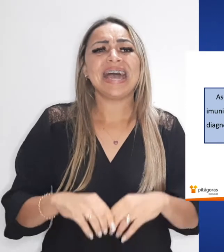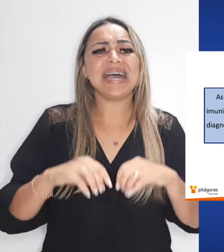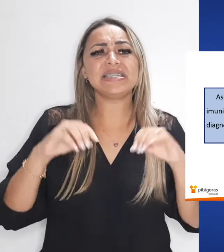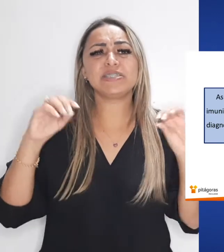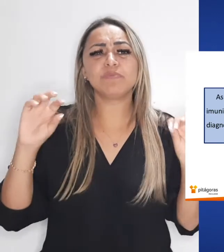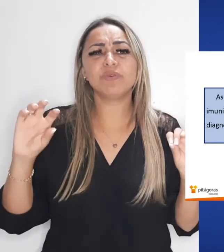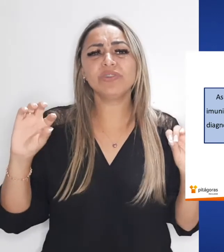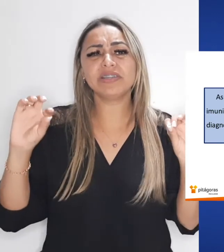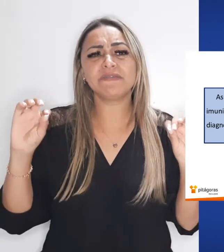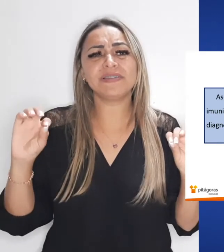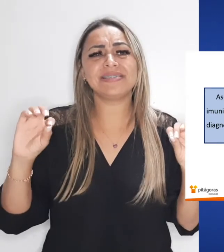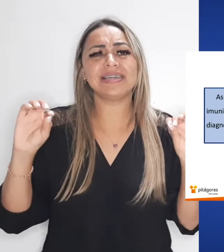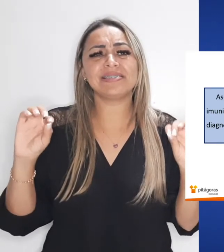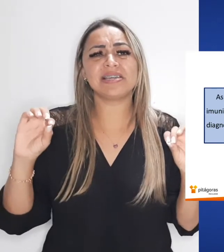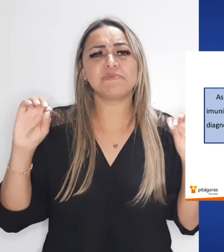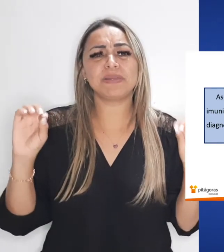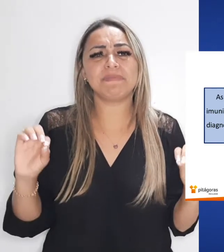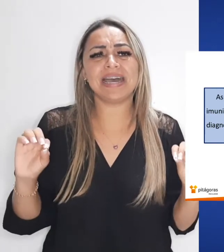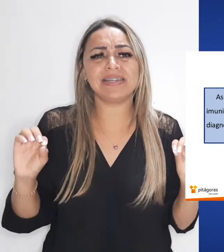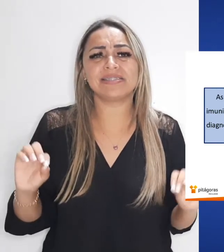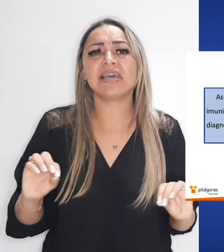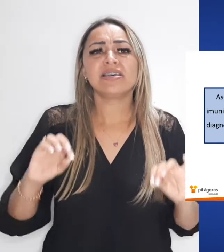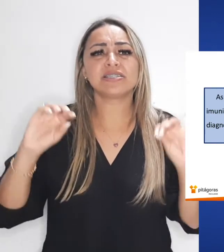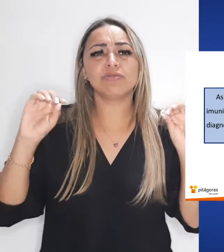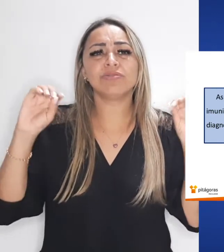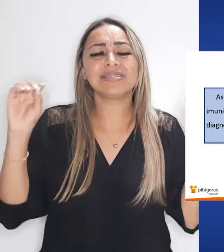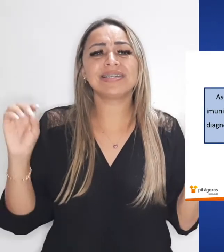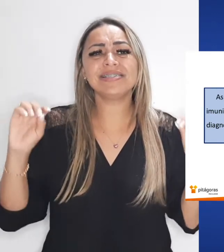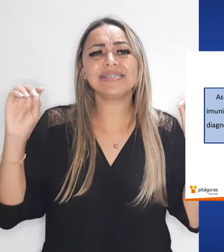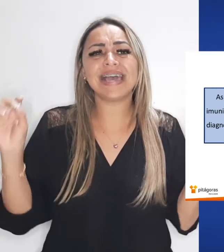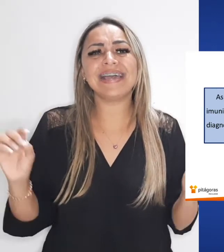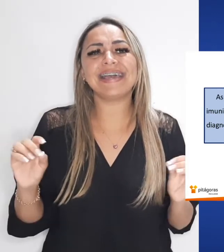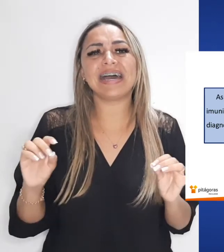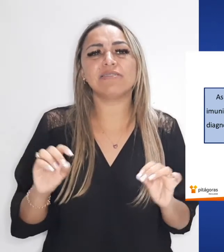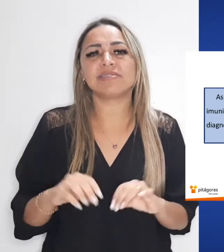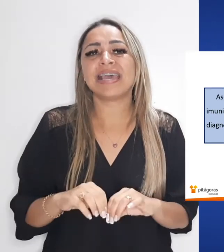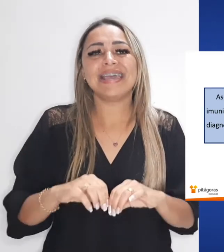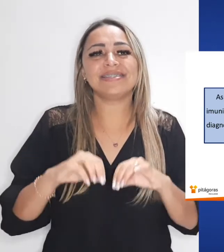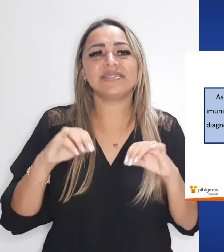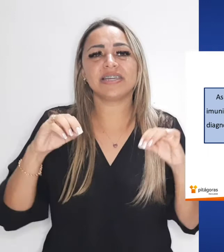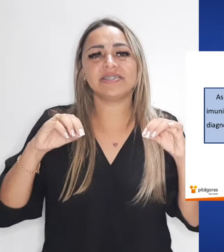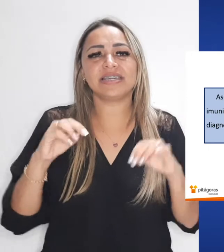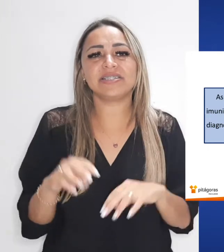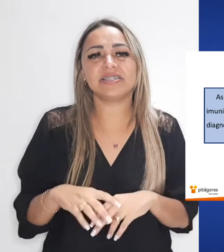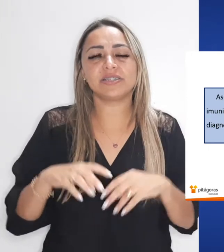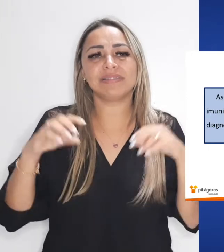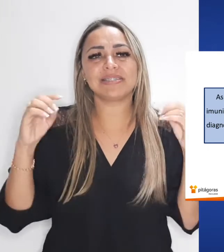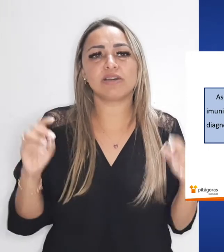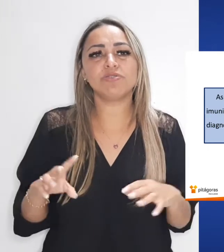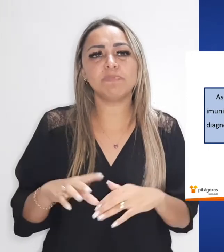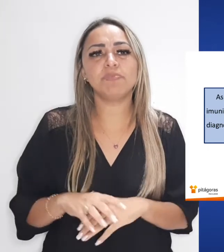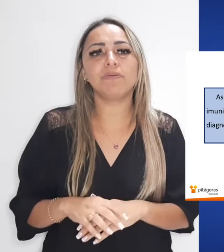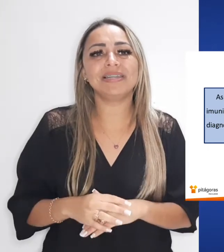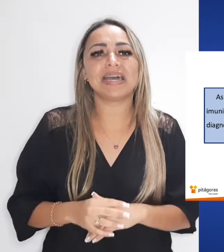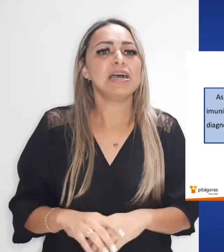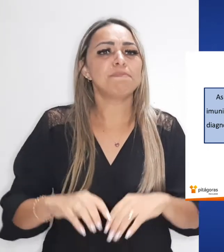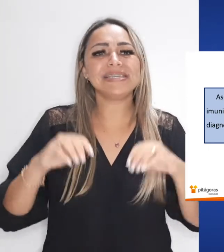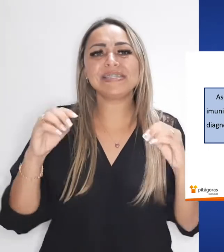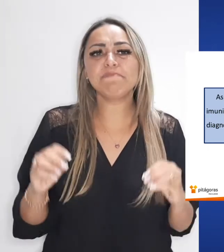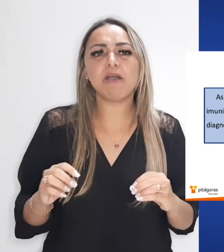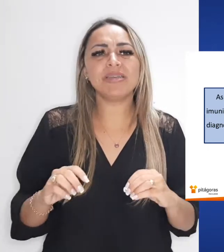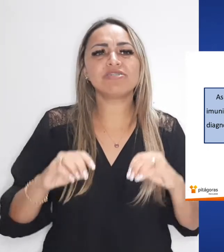cura. As imunodeficiências primárias são um dos grandes gargalos existentes na gestão da saúde